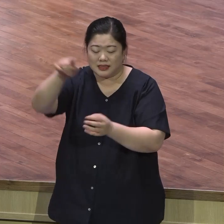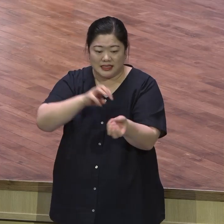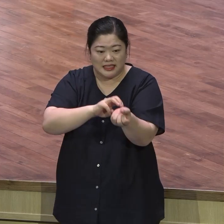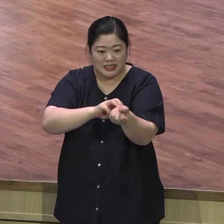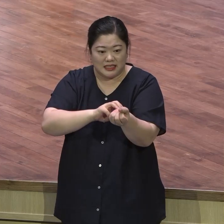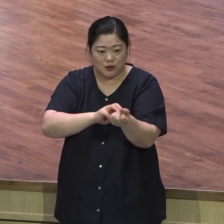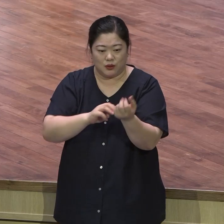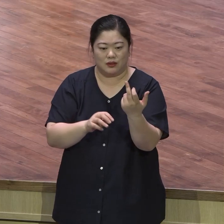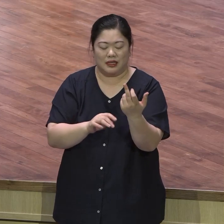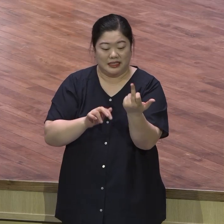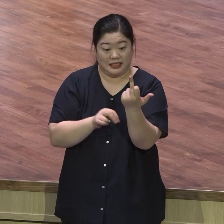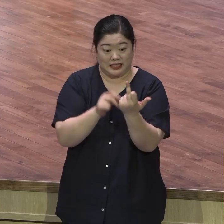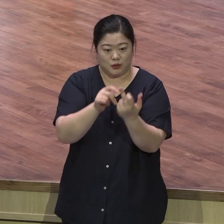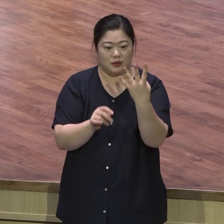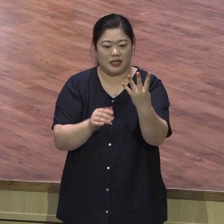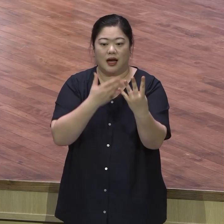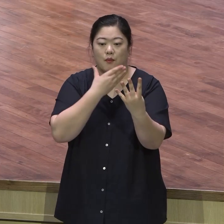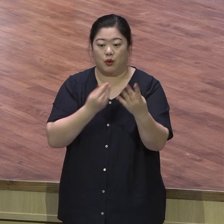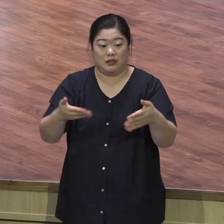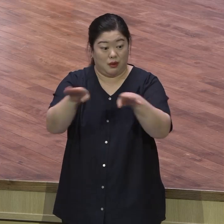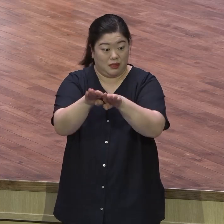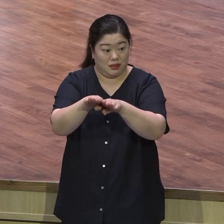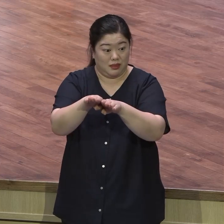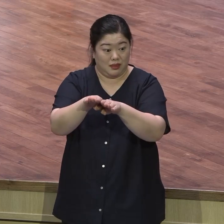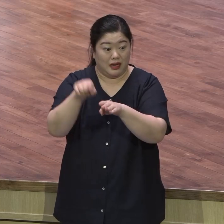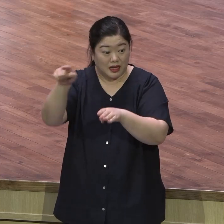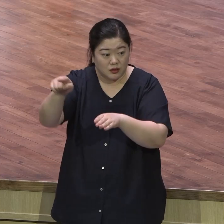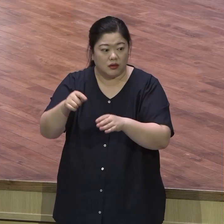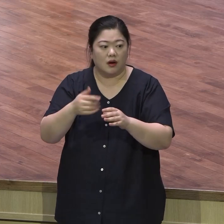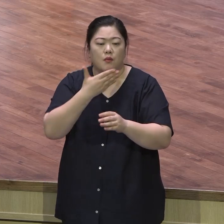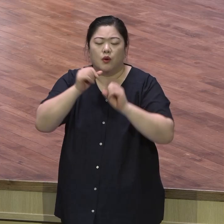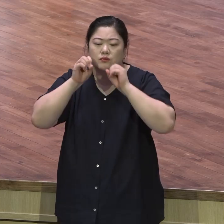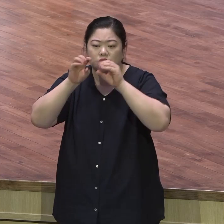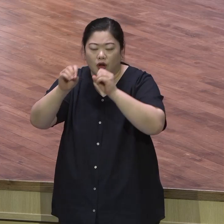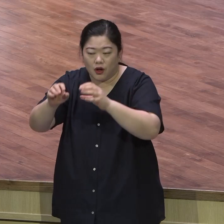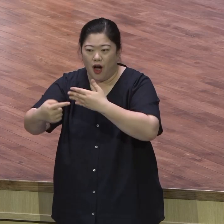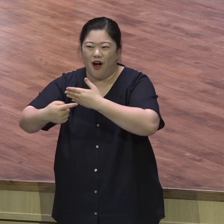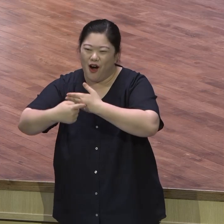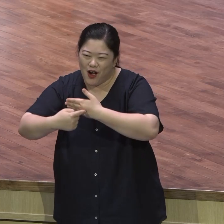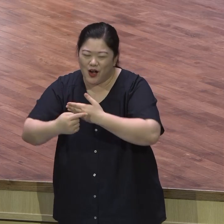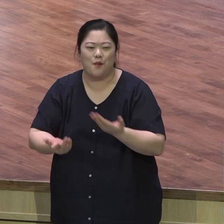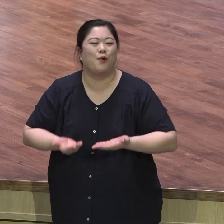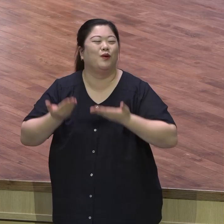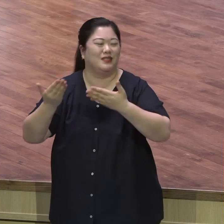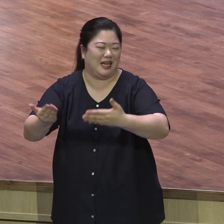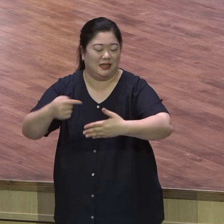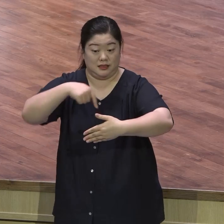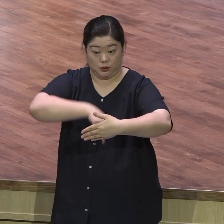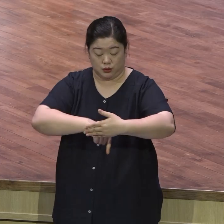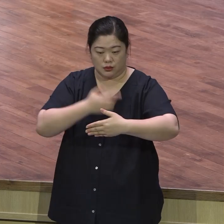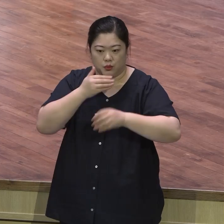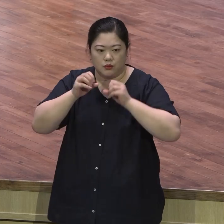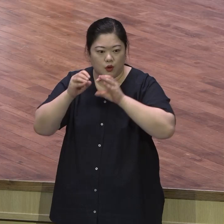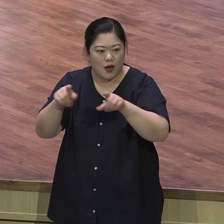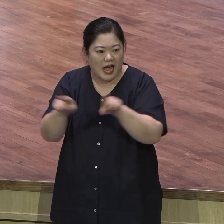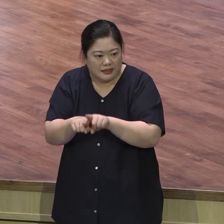어른들까지 다 영국적인 눈을 들고 영혼 불상한 느끼면서 그 직복음을 띄고 있고